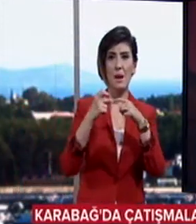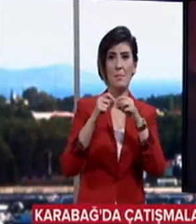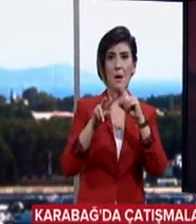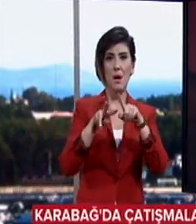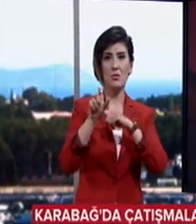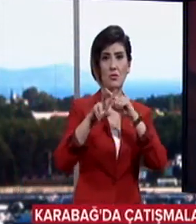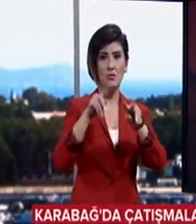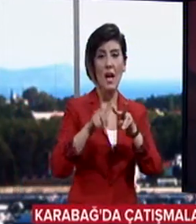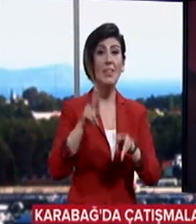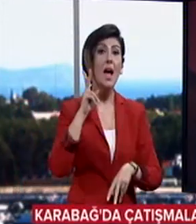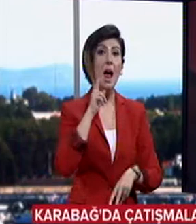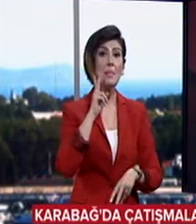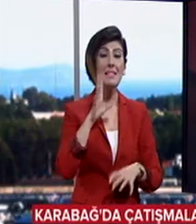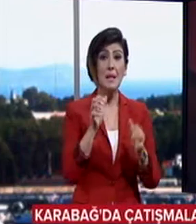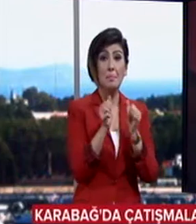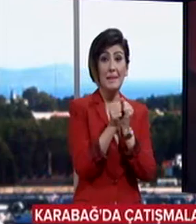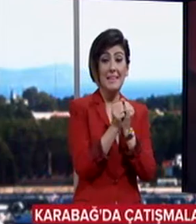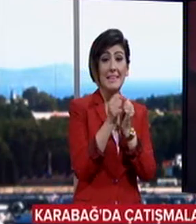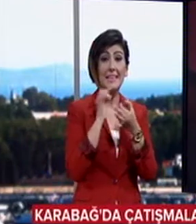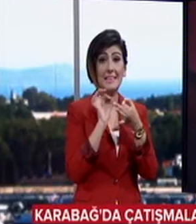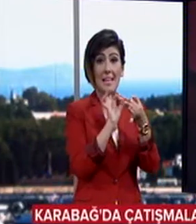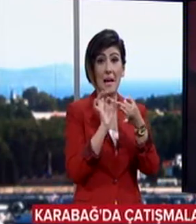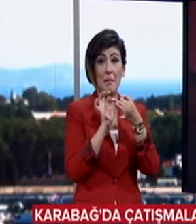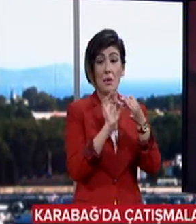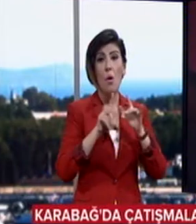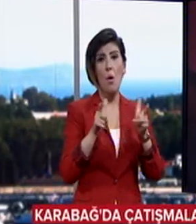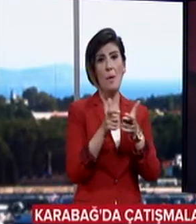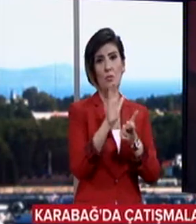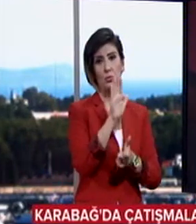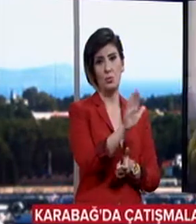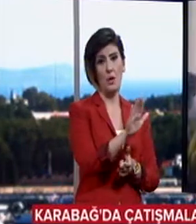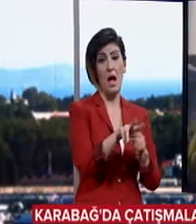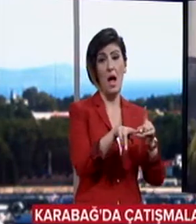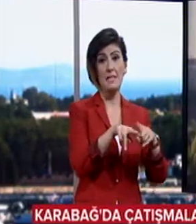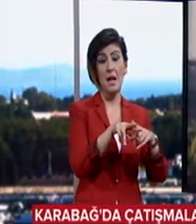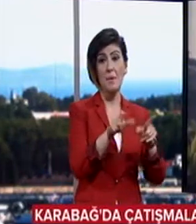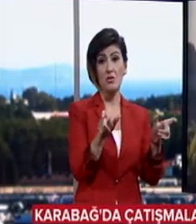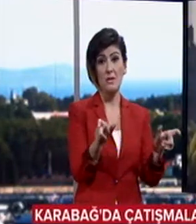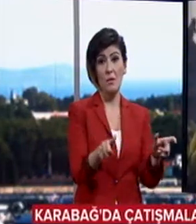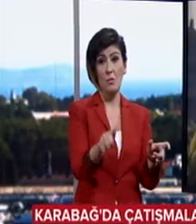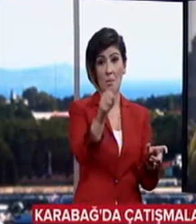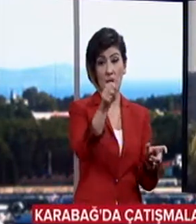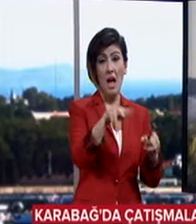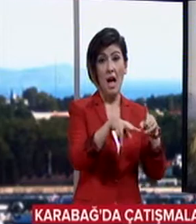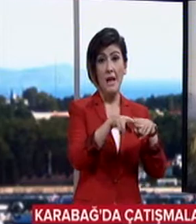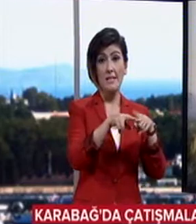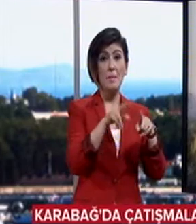Azerbaycan, Ermenistan birliklerinin temas hattında operasyonlar durduruldu. Azerbaycan Savunma